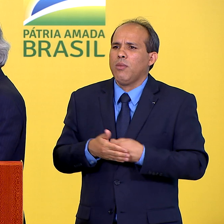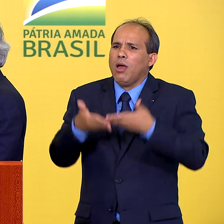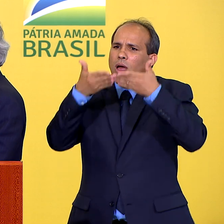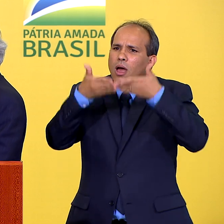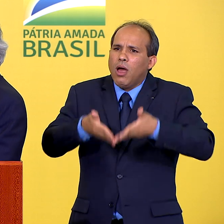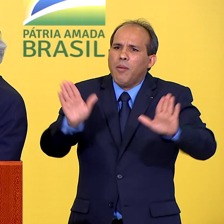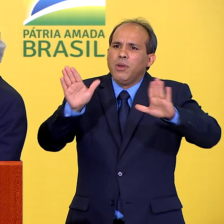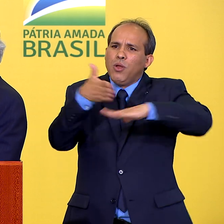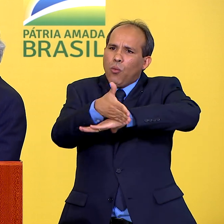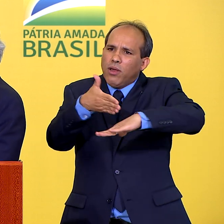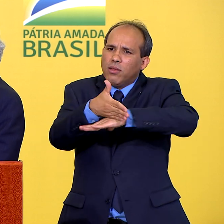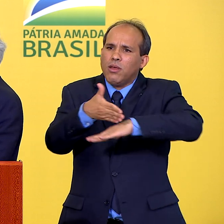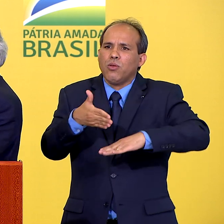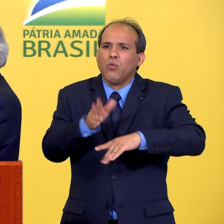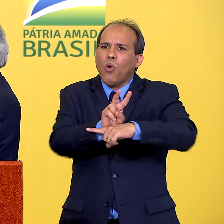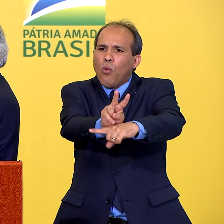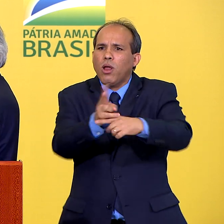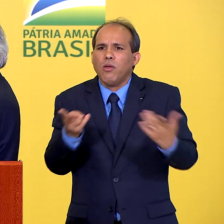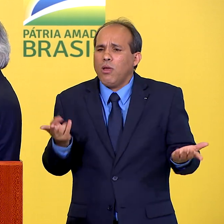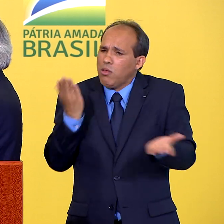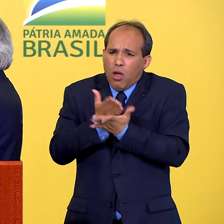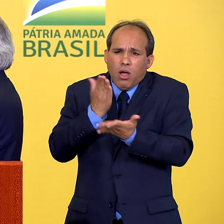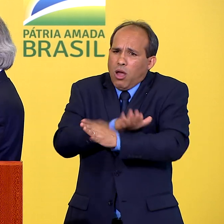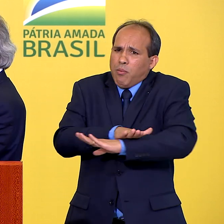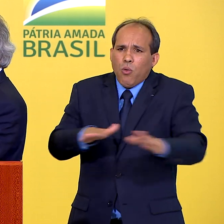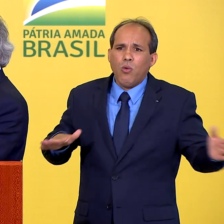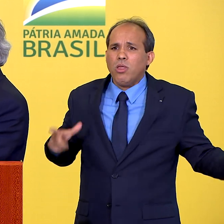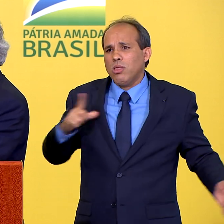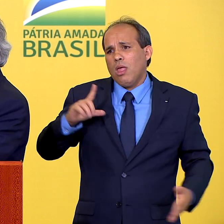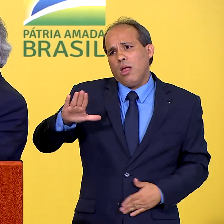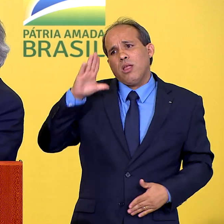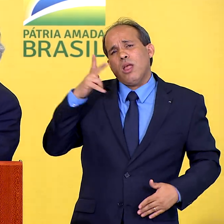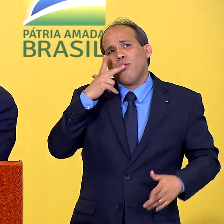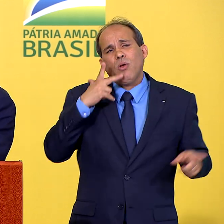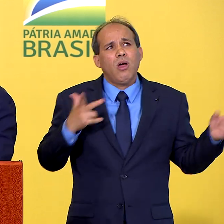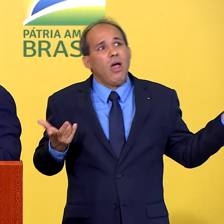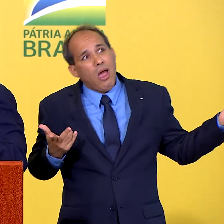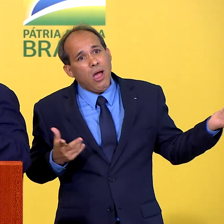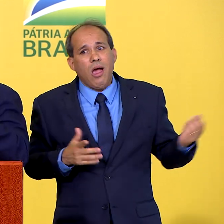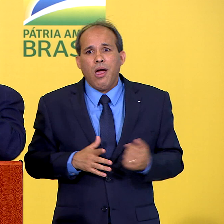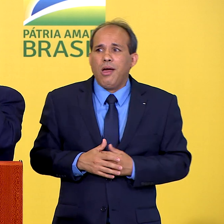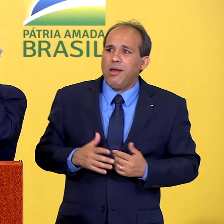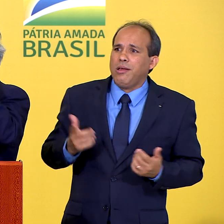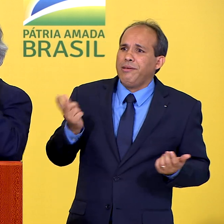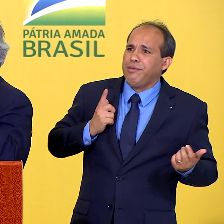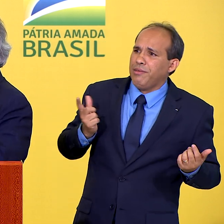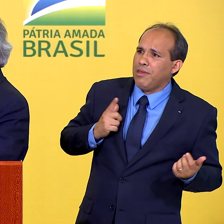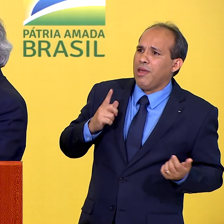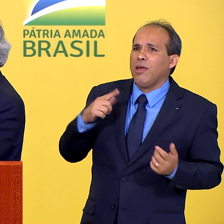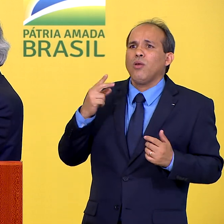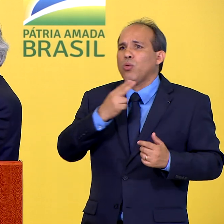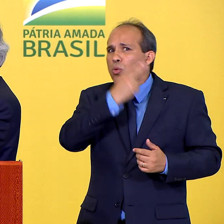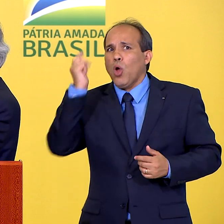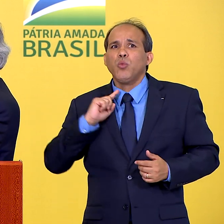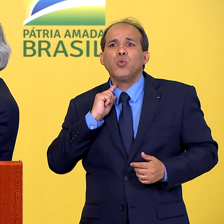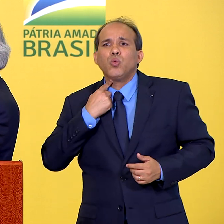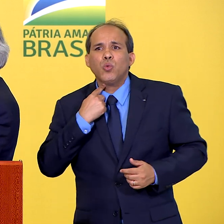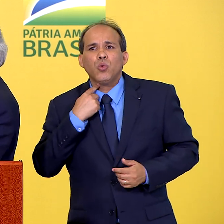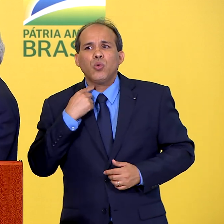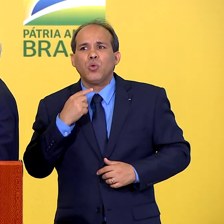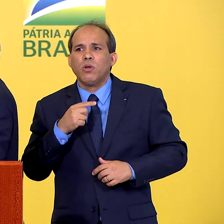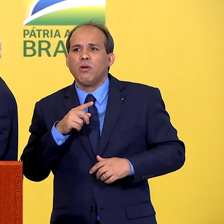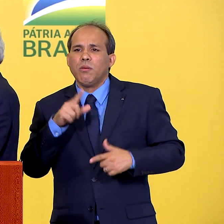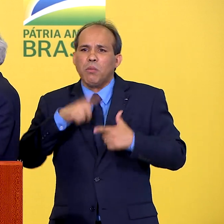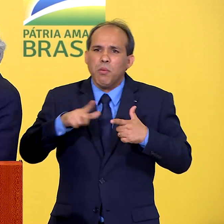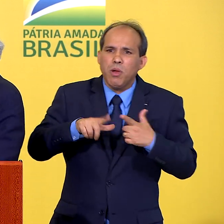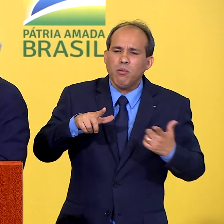democratizar o acesso ao crédito. Então, acabou esse negócio. Tem candidato aí dizendo: ah, tem gente que está negativada, eu vou dar perdão,